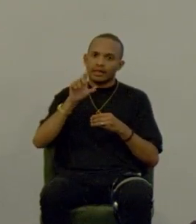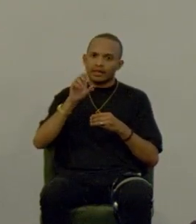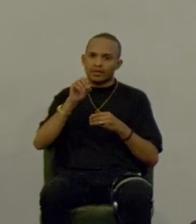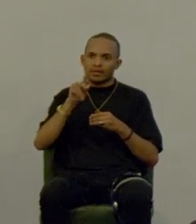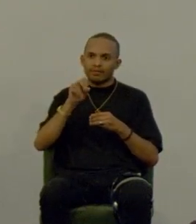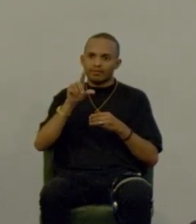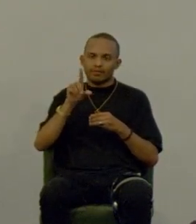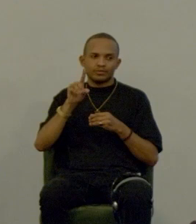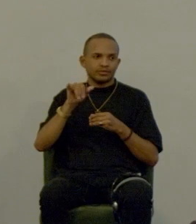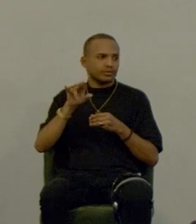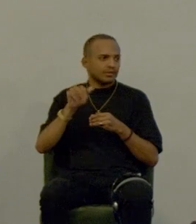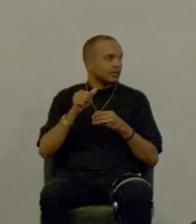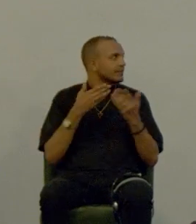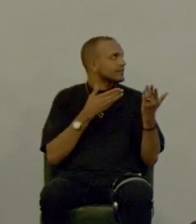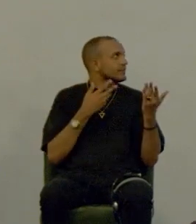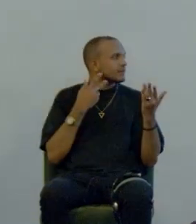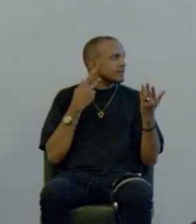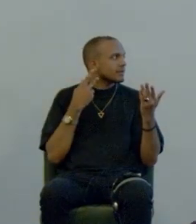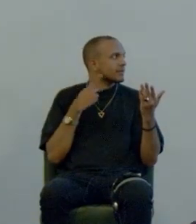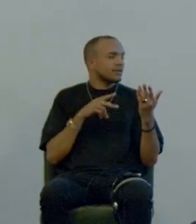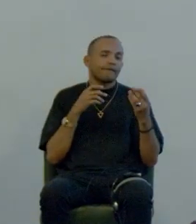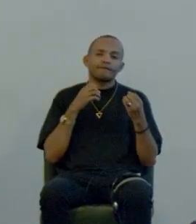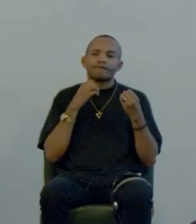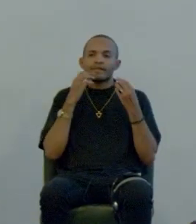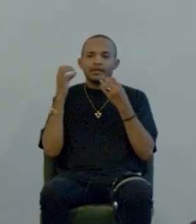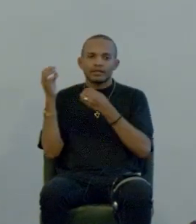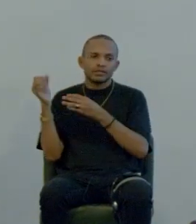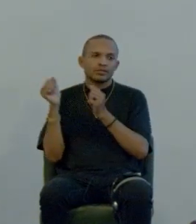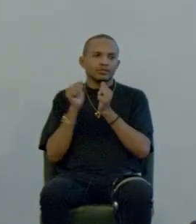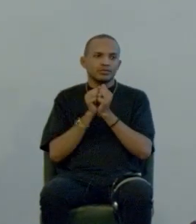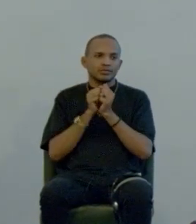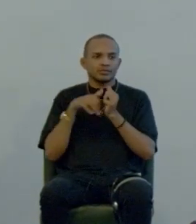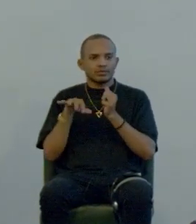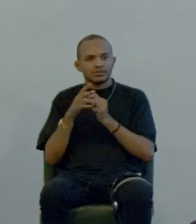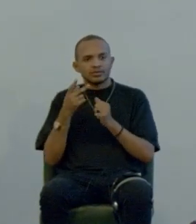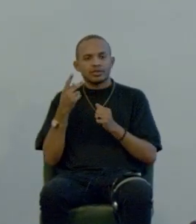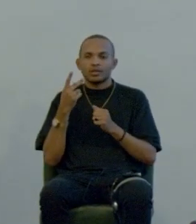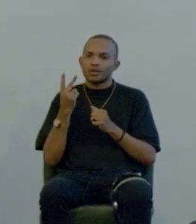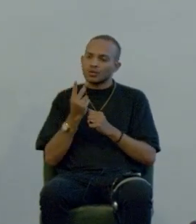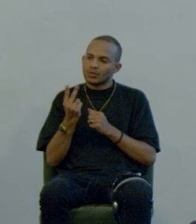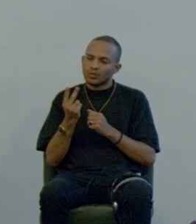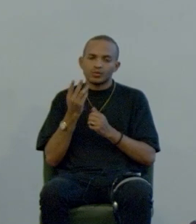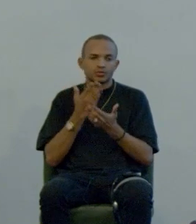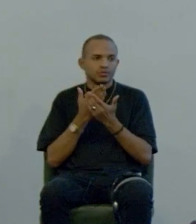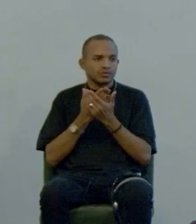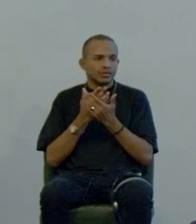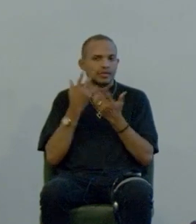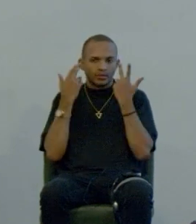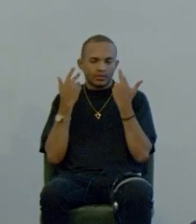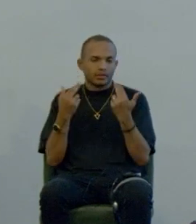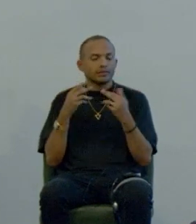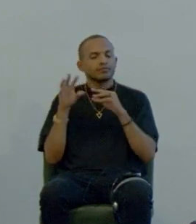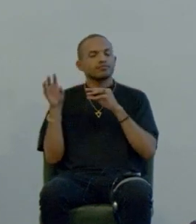Pedro I. E o von Martius fez uma viagem, junto com Spix, dois naturalistas, uma grande viagem pelo interior